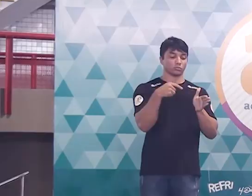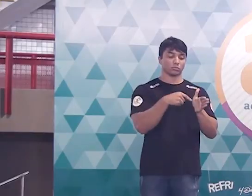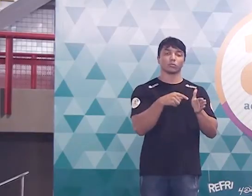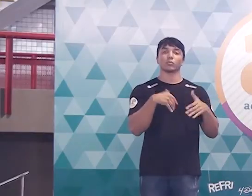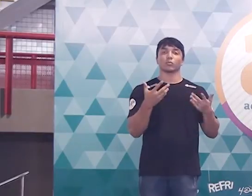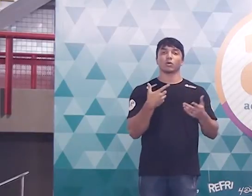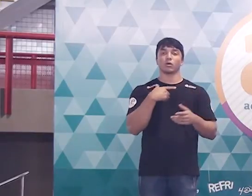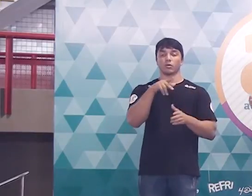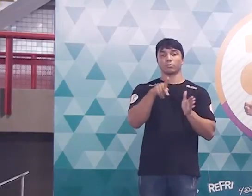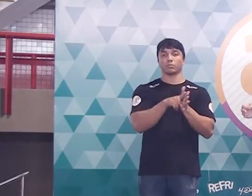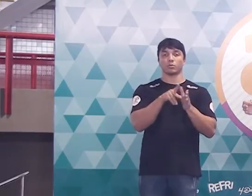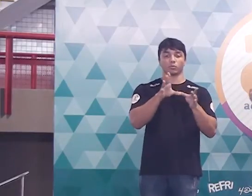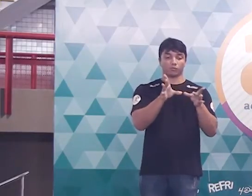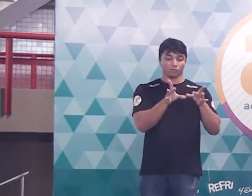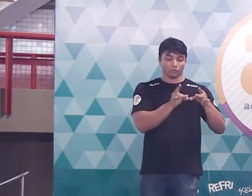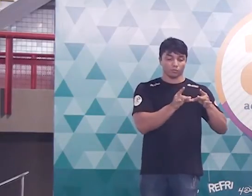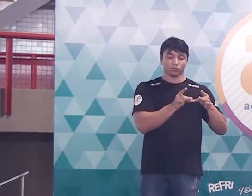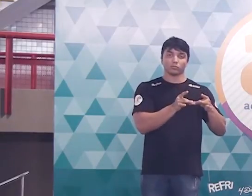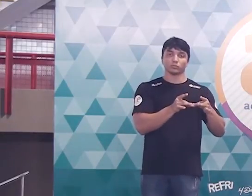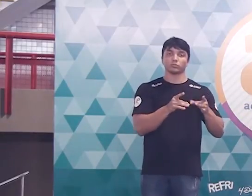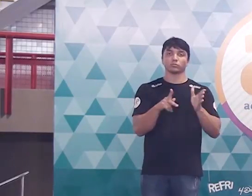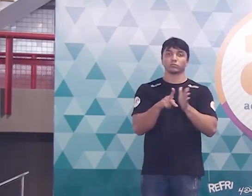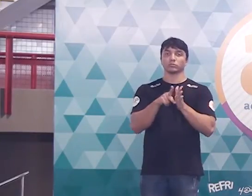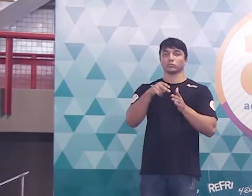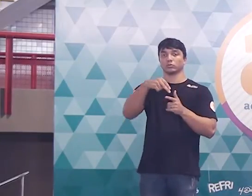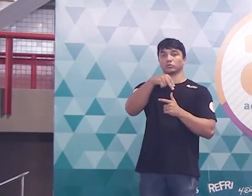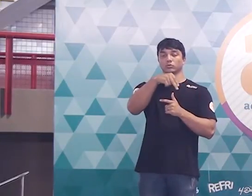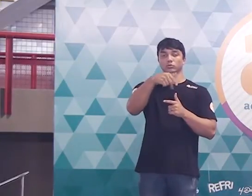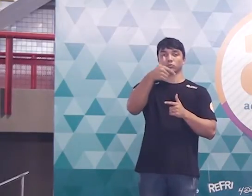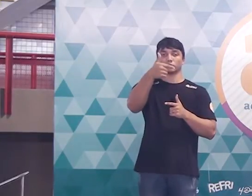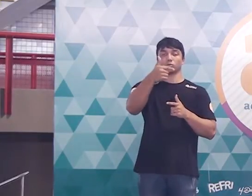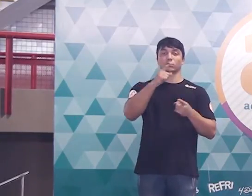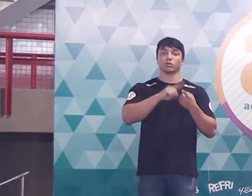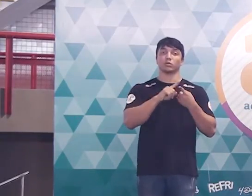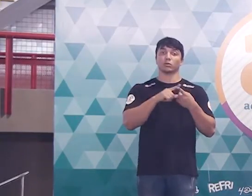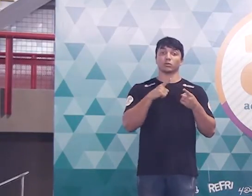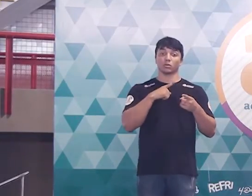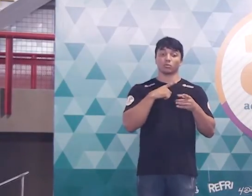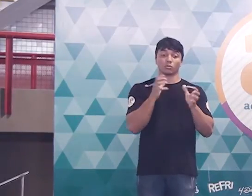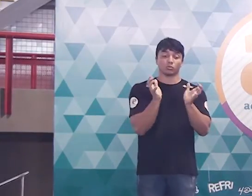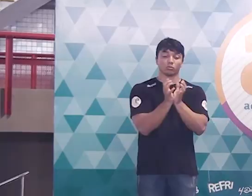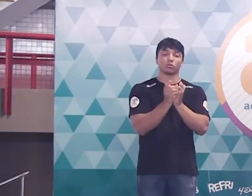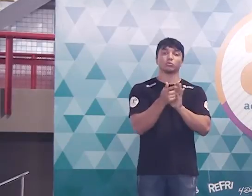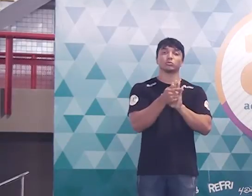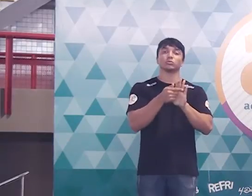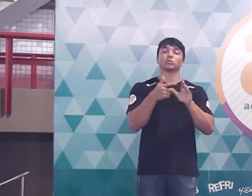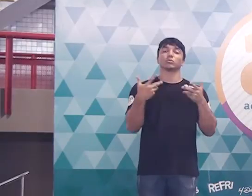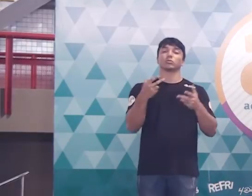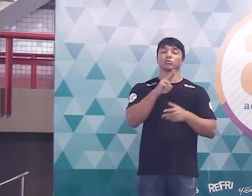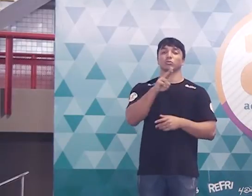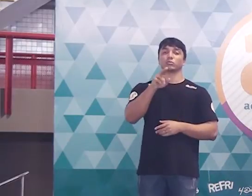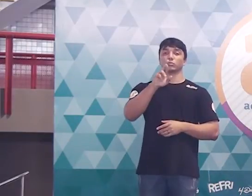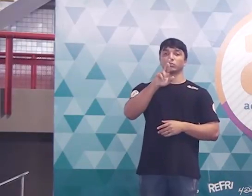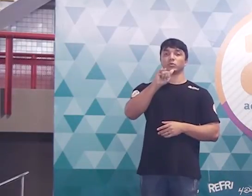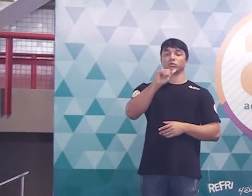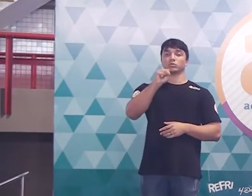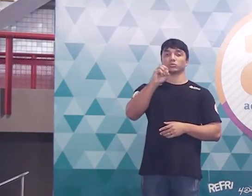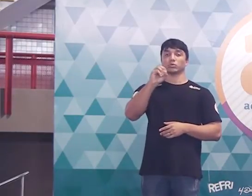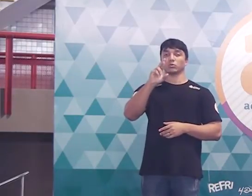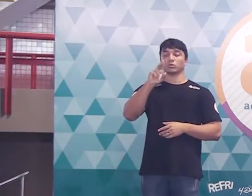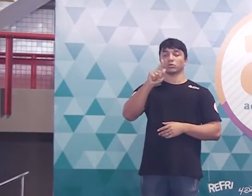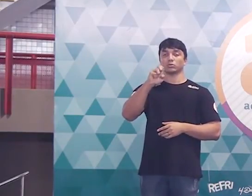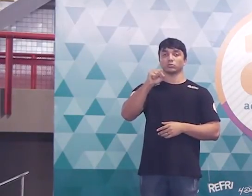Bactérias fixadoras de nitrogênio. E elas pertencem a um gênero, Rhizobium. São